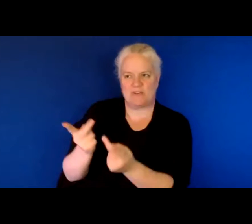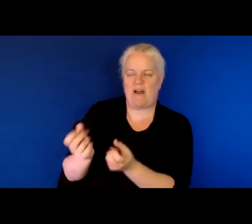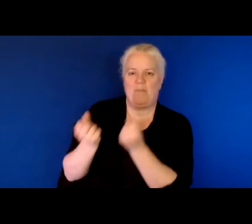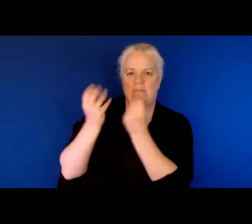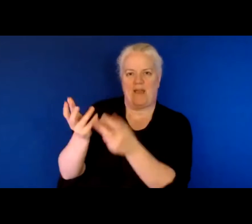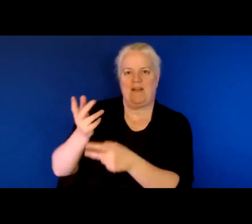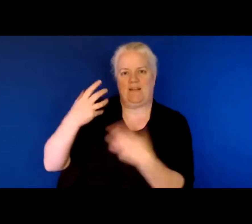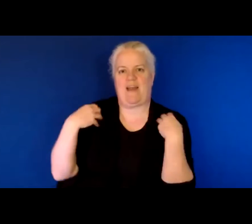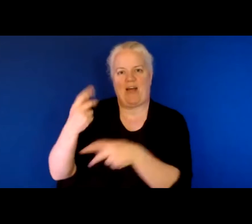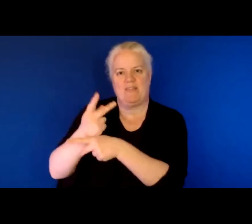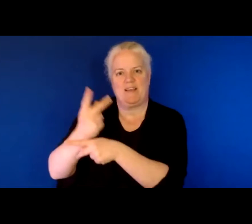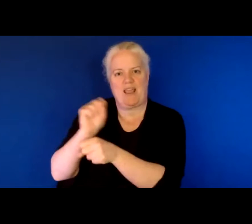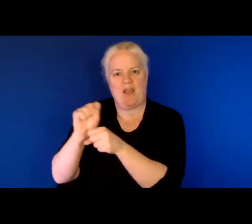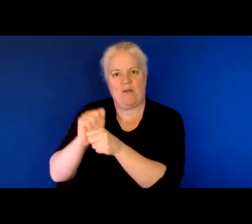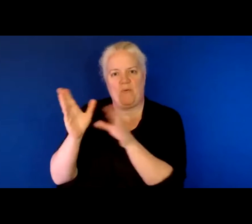另外呢，就是在我们放假的时候呢，也是去访问过 Amherst